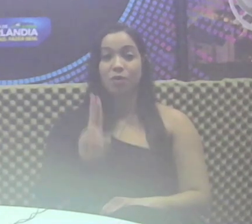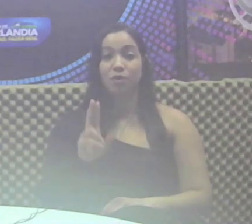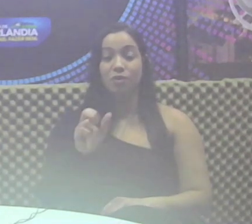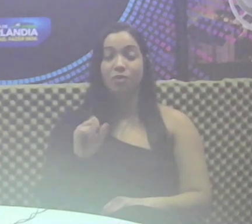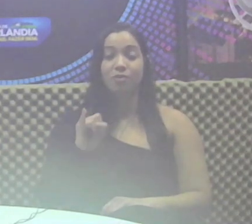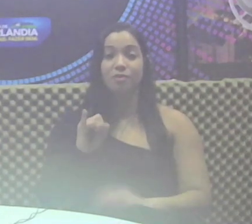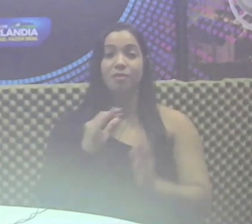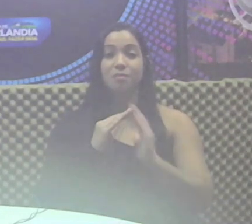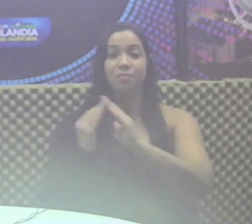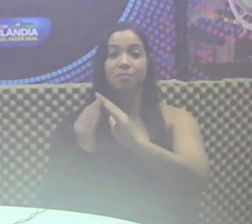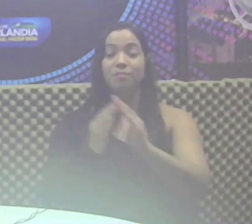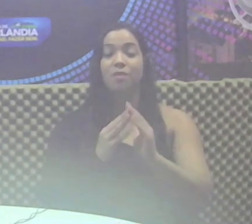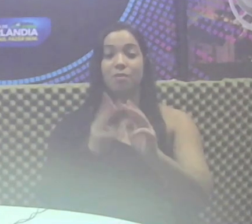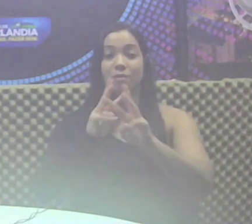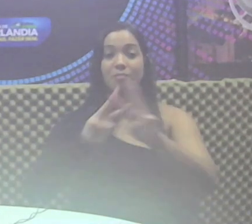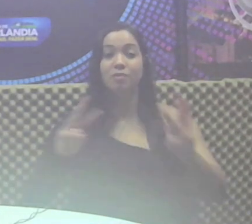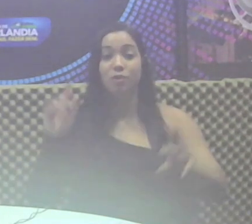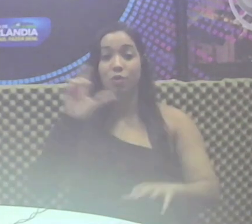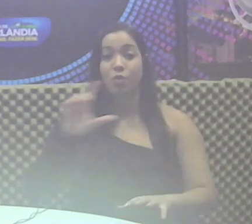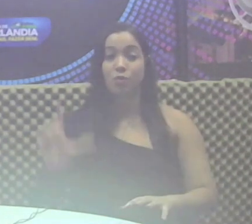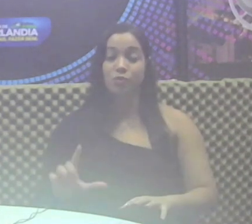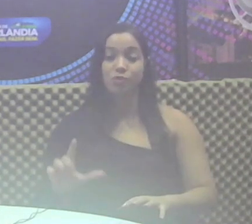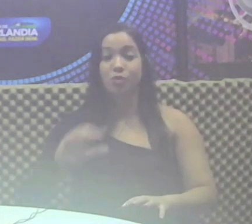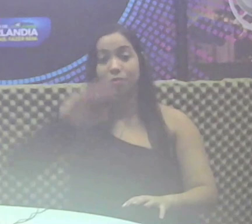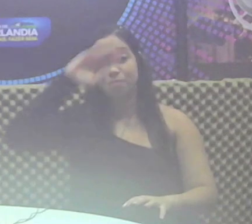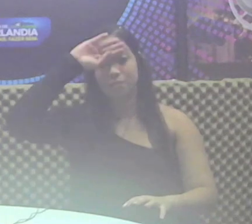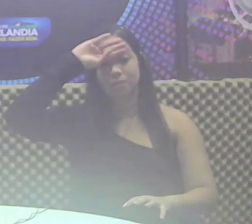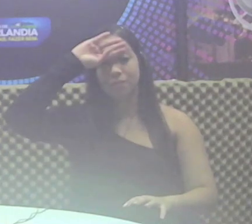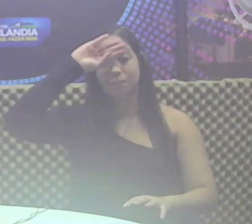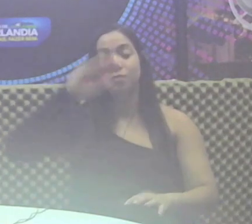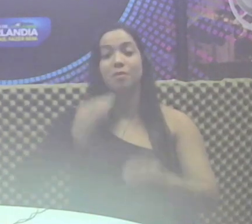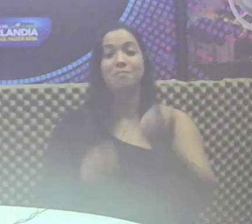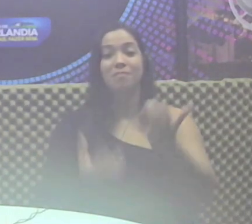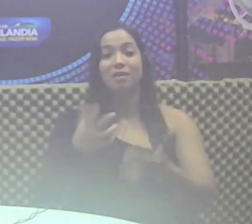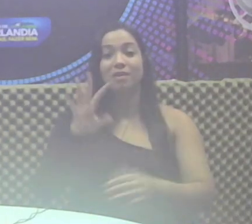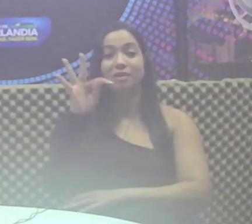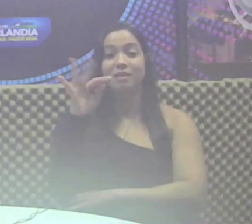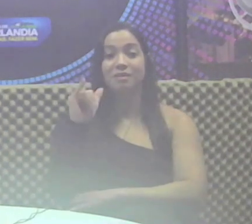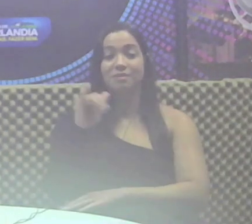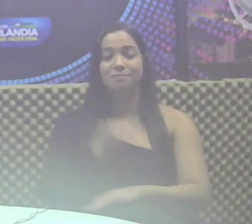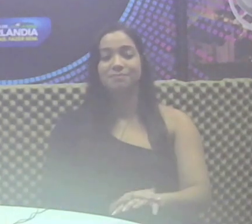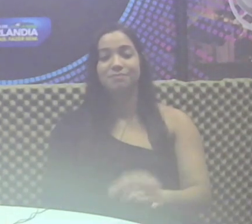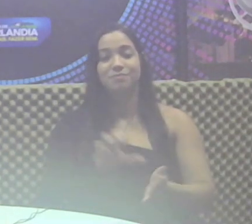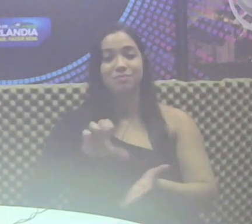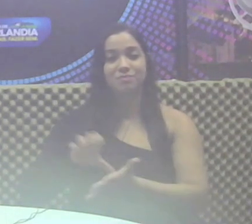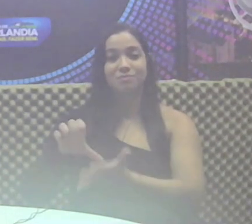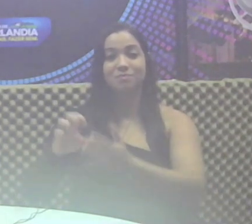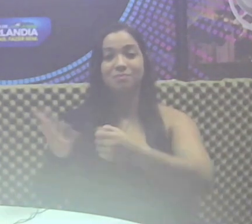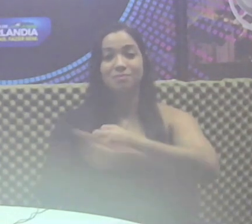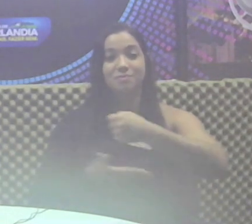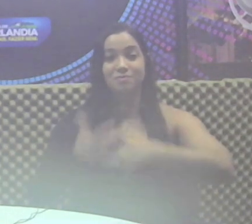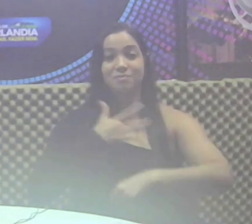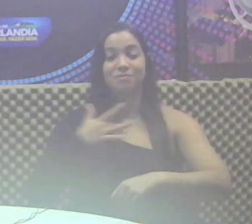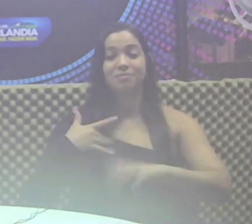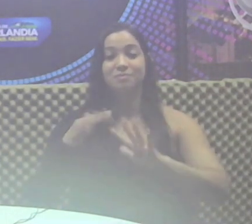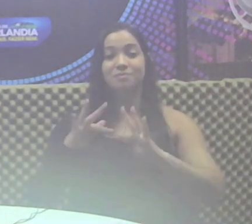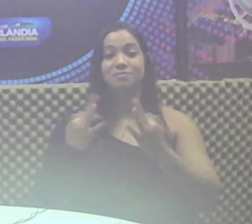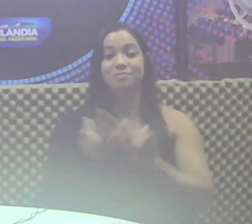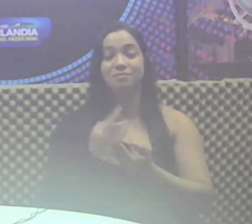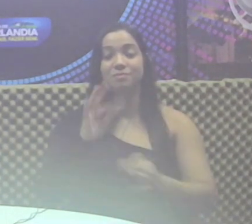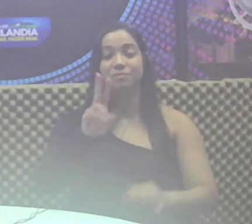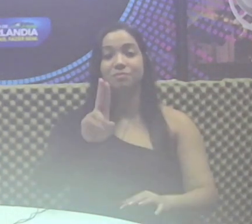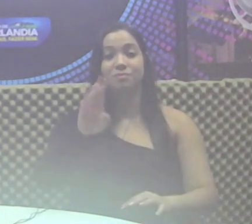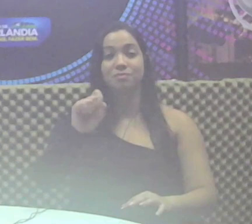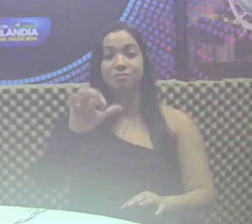bairros Martins, Luizotti, Pampulha, Planalto e Tibere. Nas unidades básicas de saúde da família, as